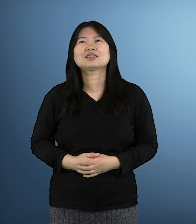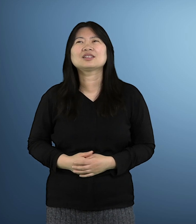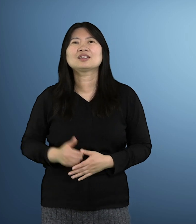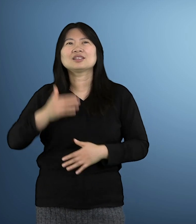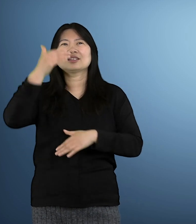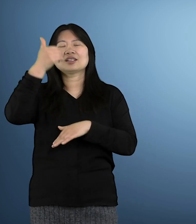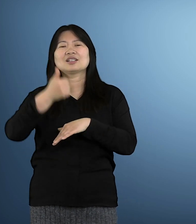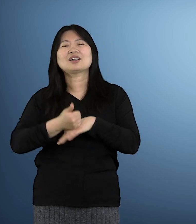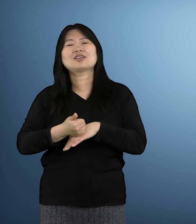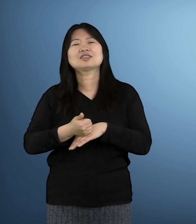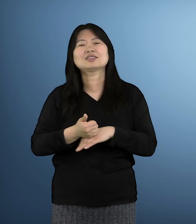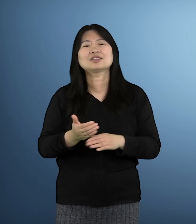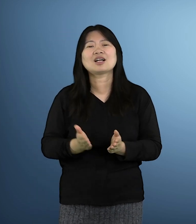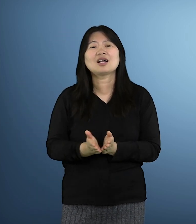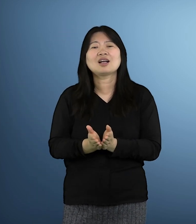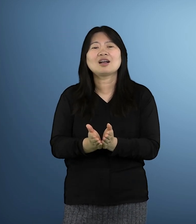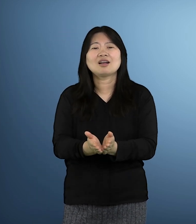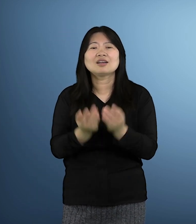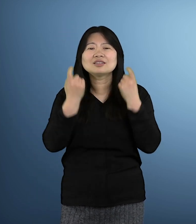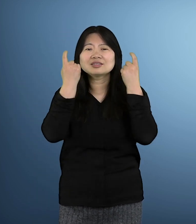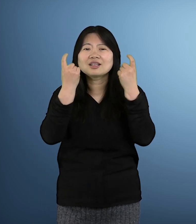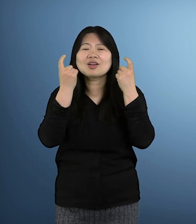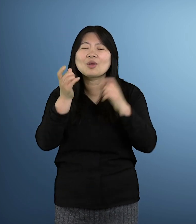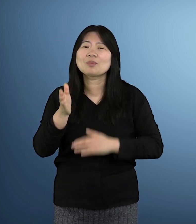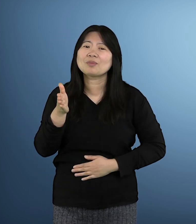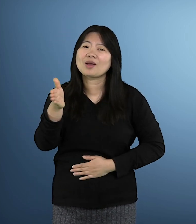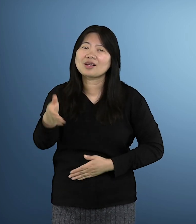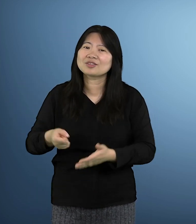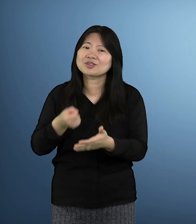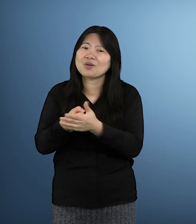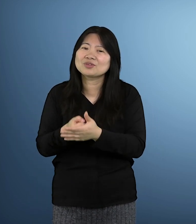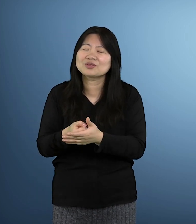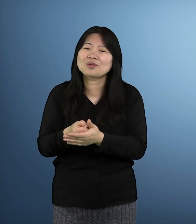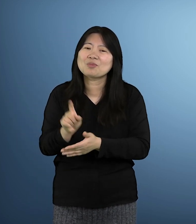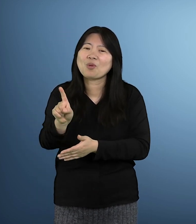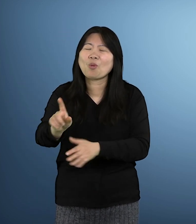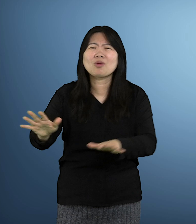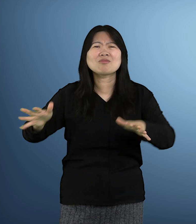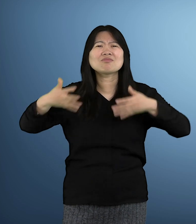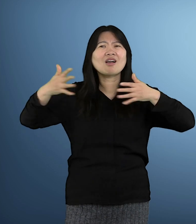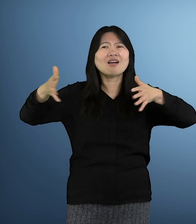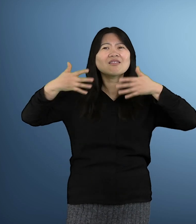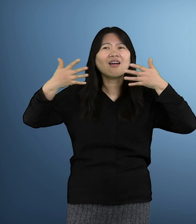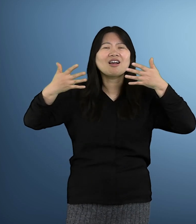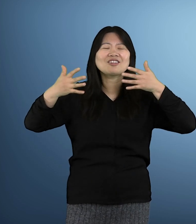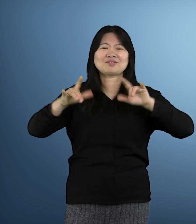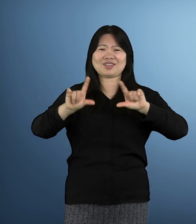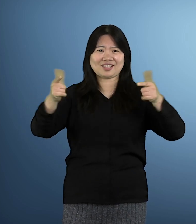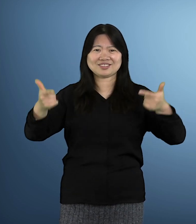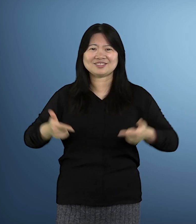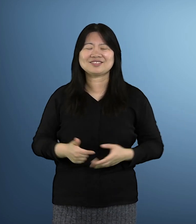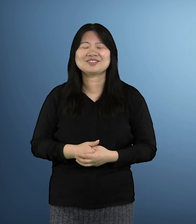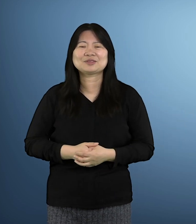결국 항해의 방향을 결정하는 것은 바람이 아니다.